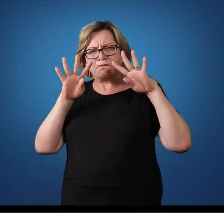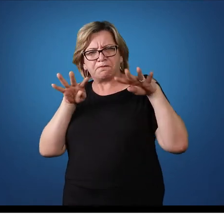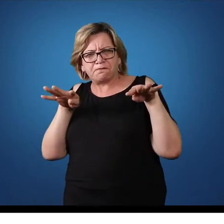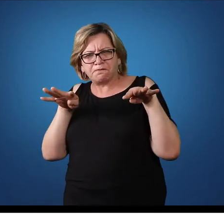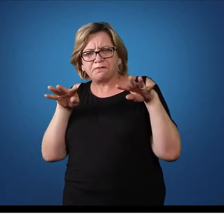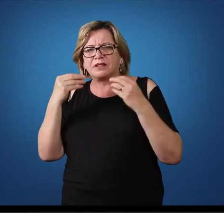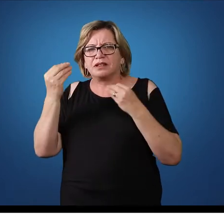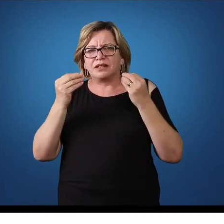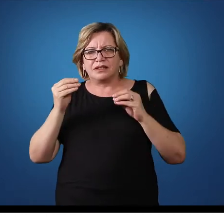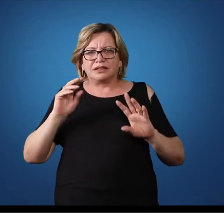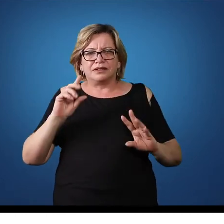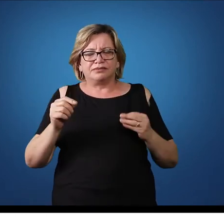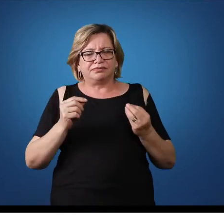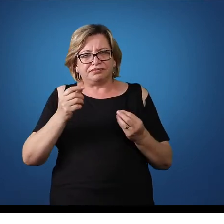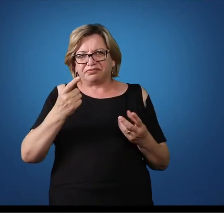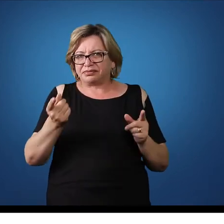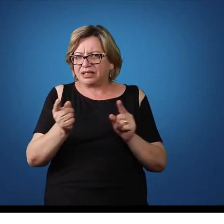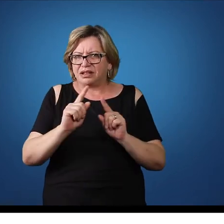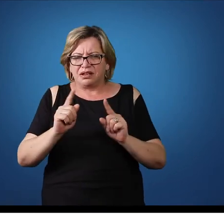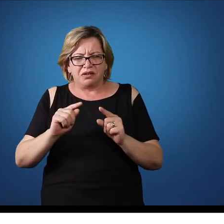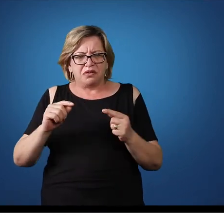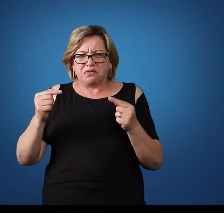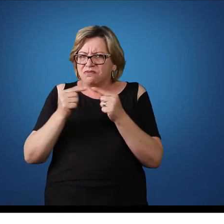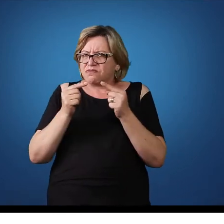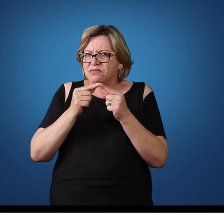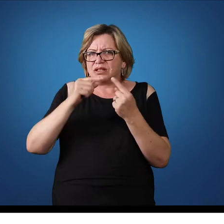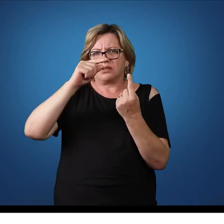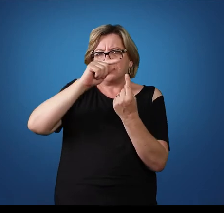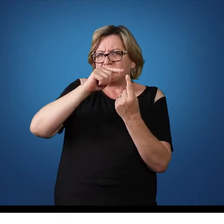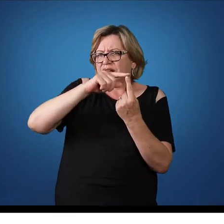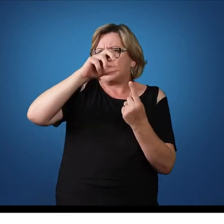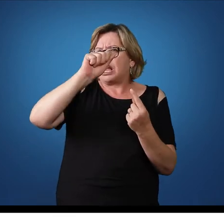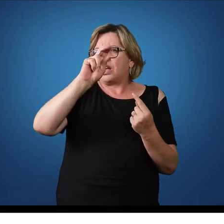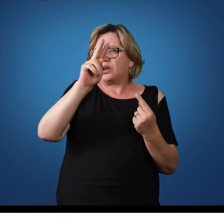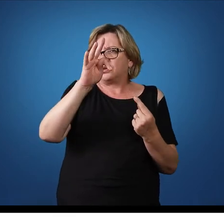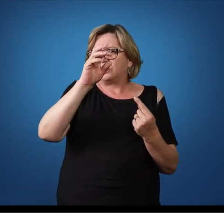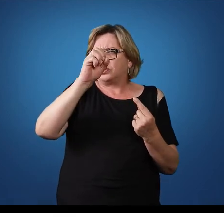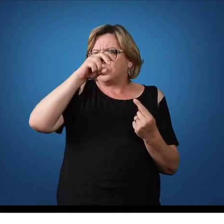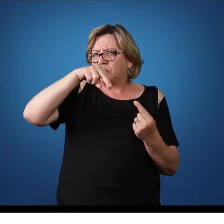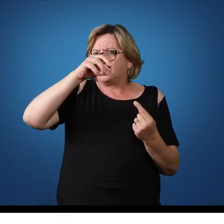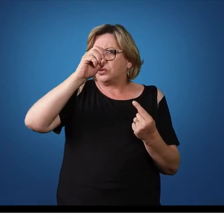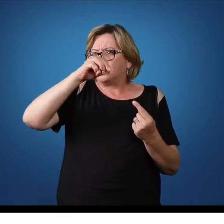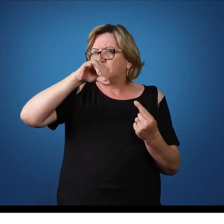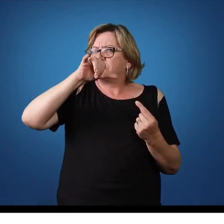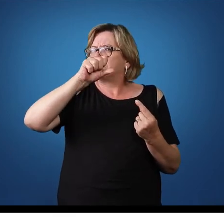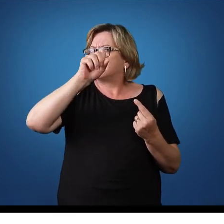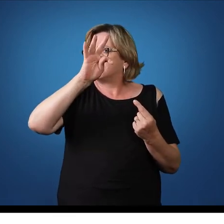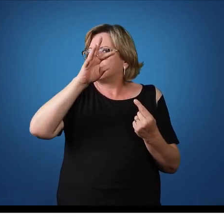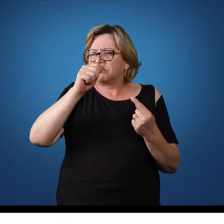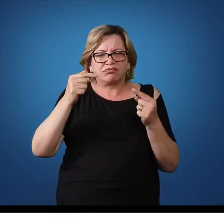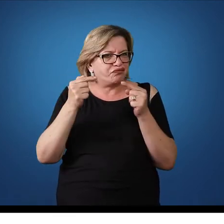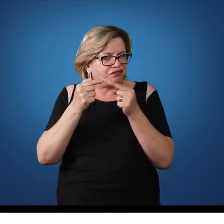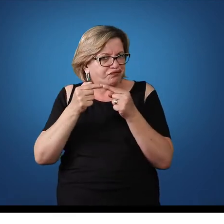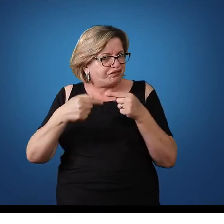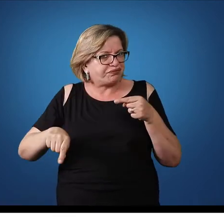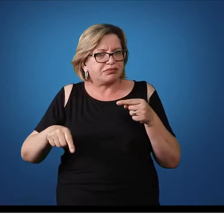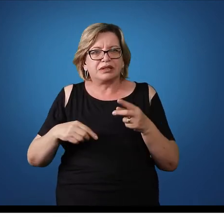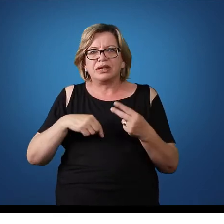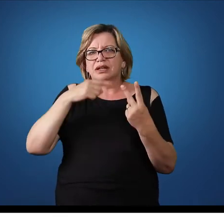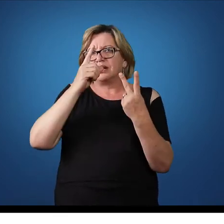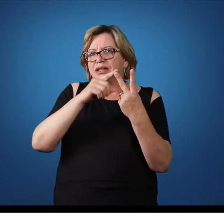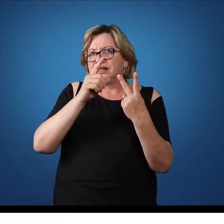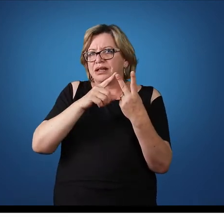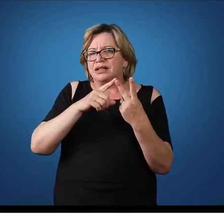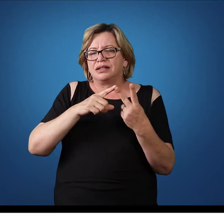bem diante de uma teoria meramente autonomista. Mas a teoria moralista também extrema não parece ser